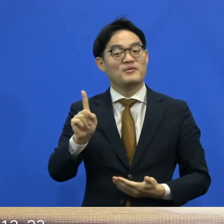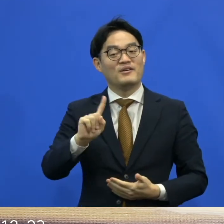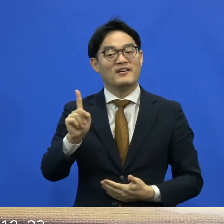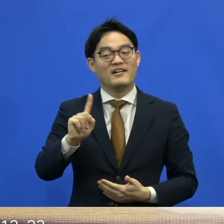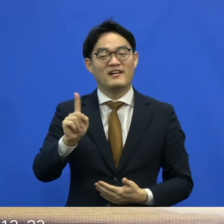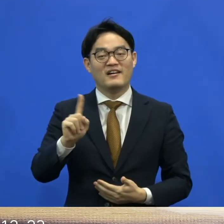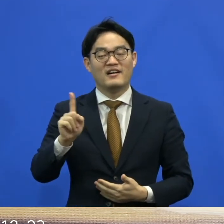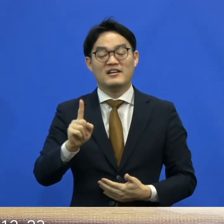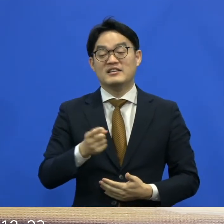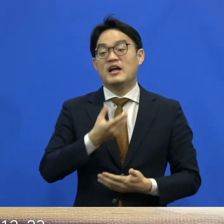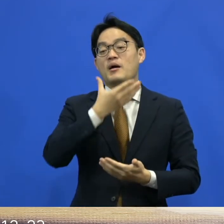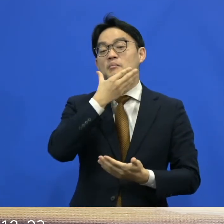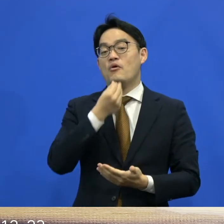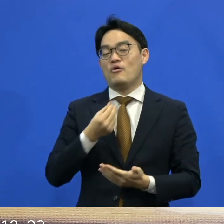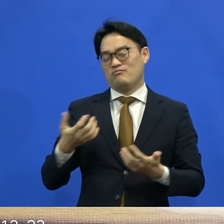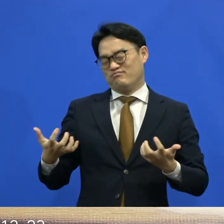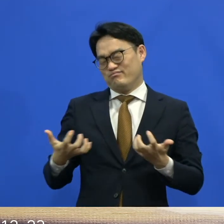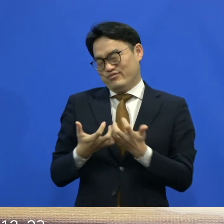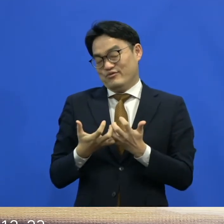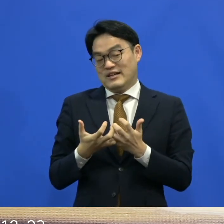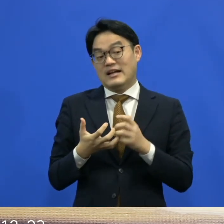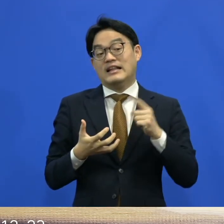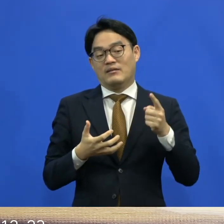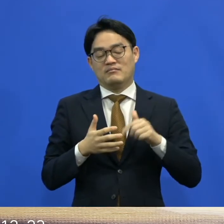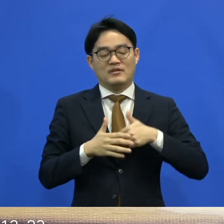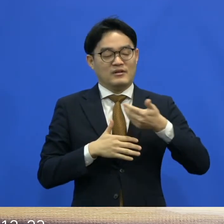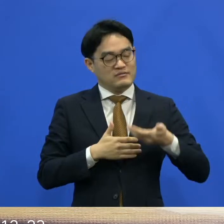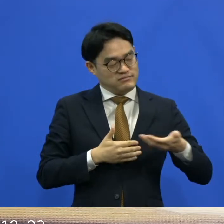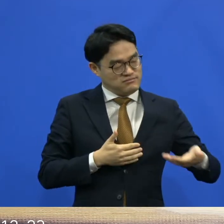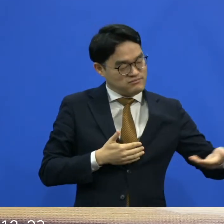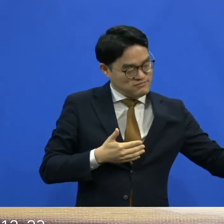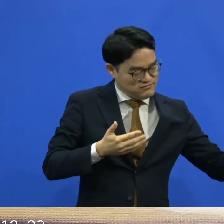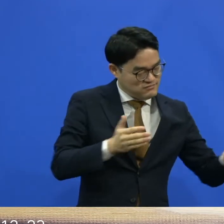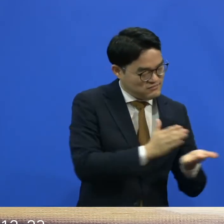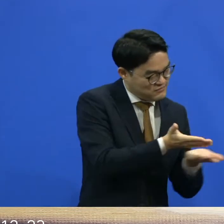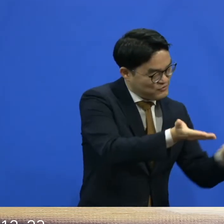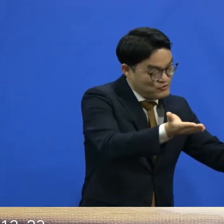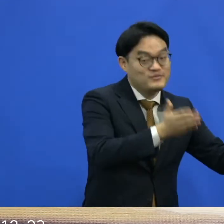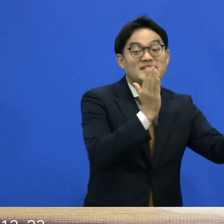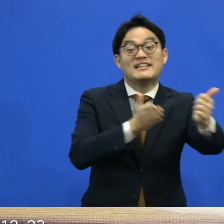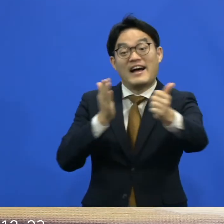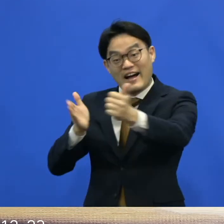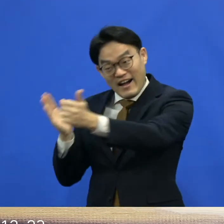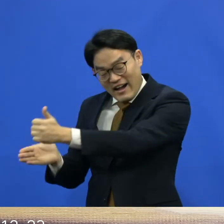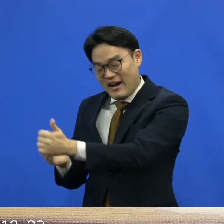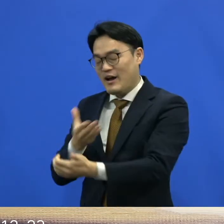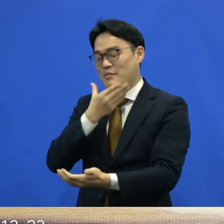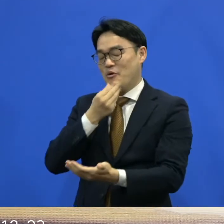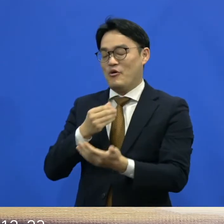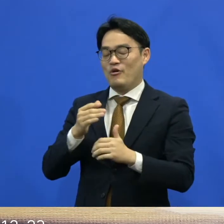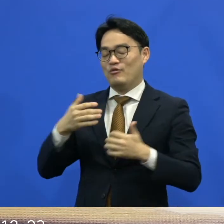사람이 있는데 흘려보내야 됩니다. 복을 흘려보냅시다.